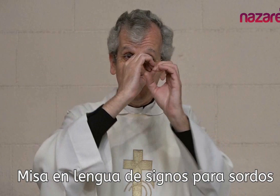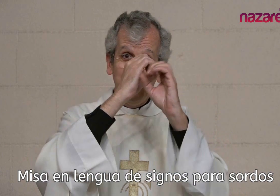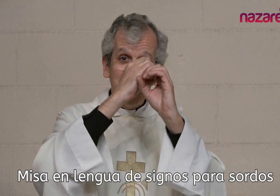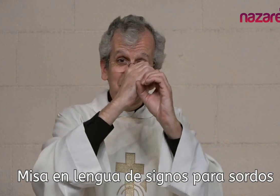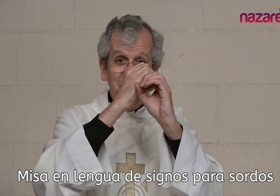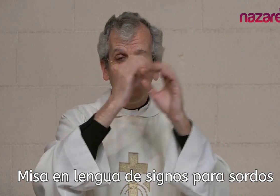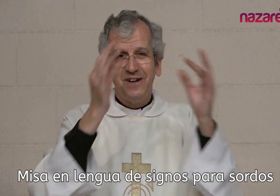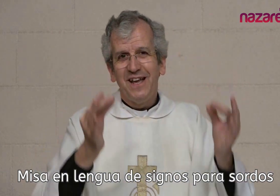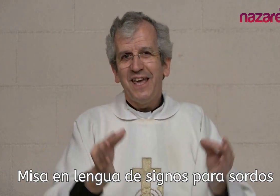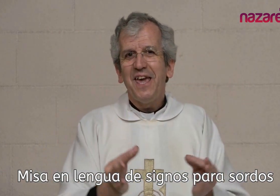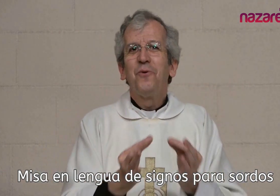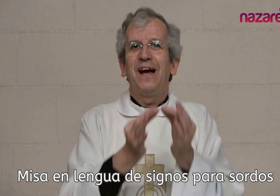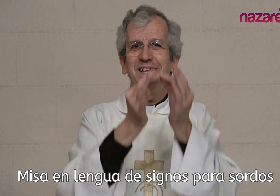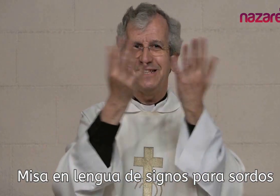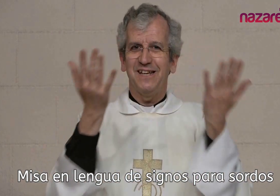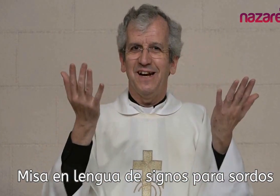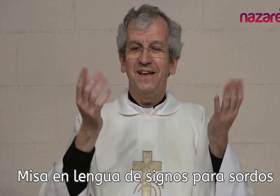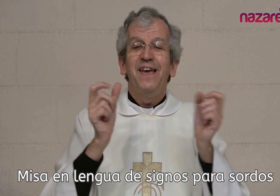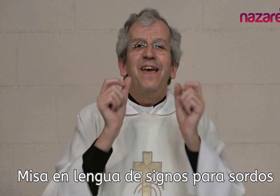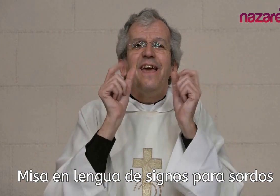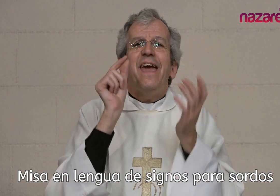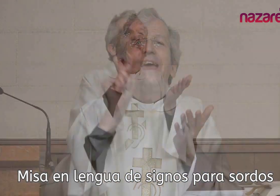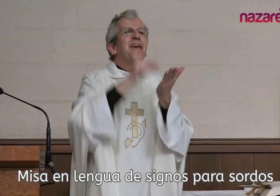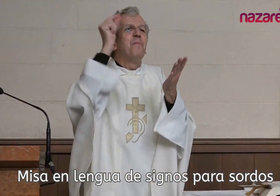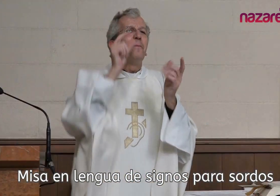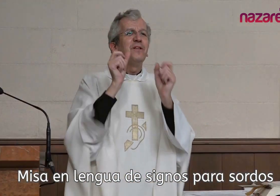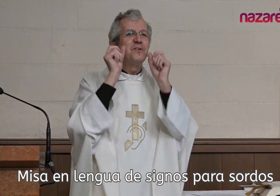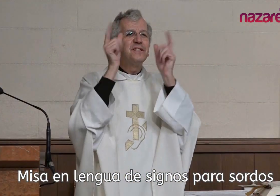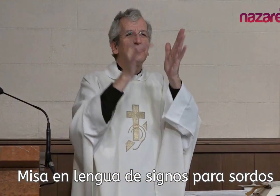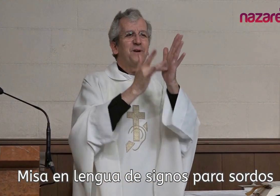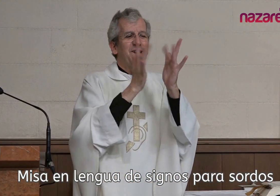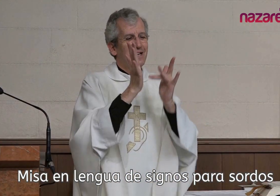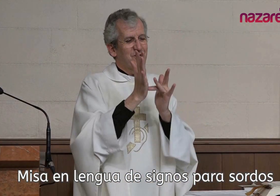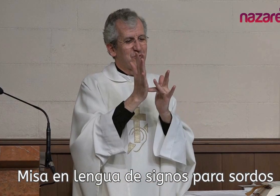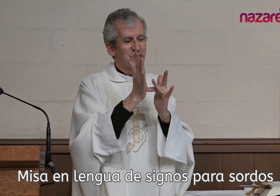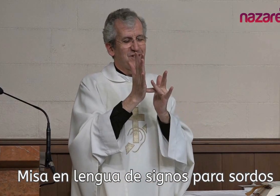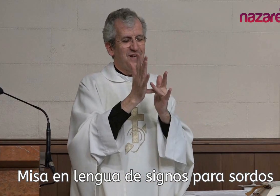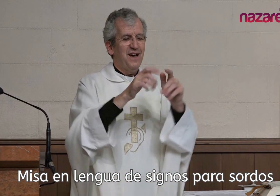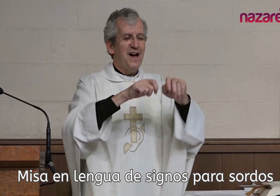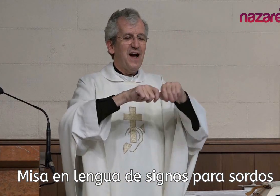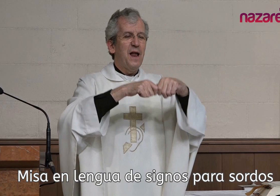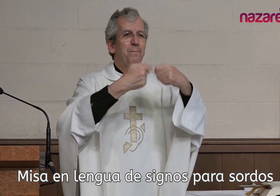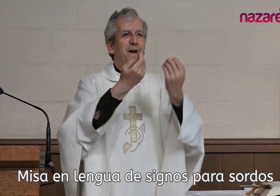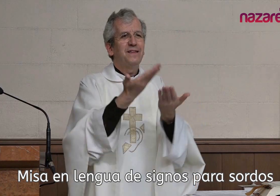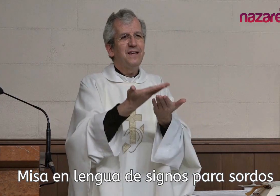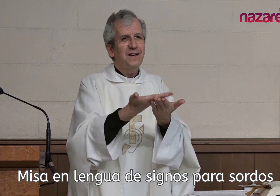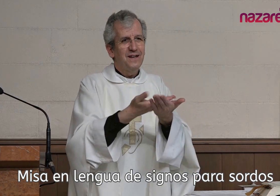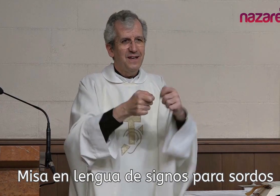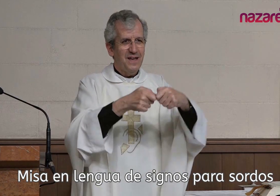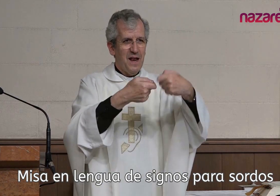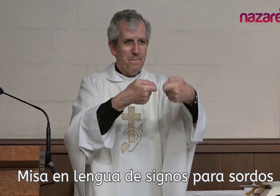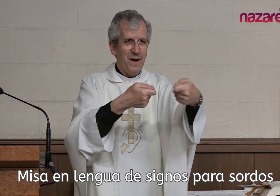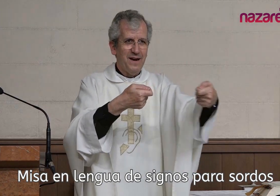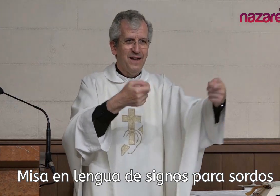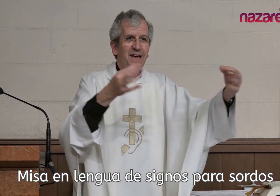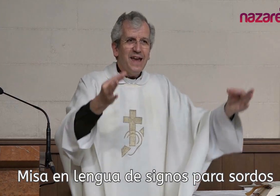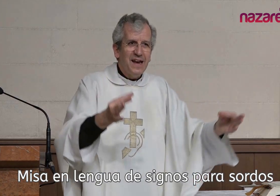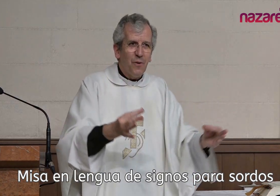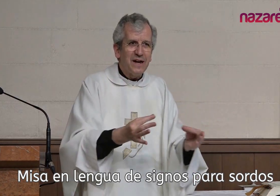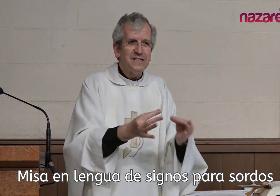tercera dimensión eucarística. ¿En qué momento descubren a Jesús? Al partir el pan, en la